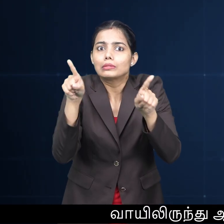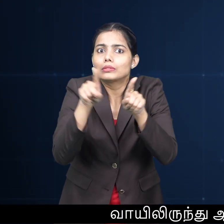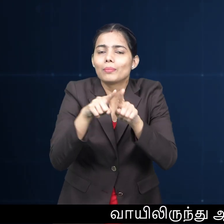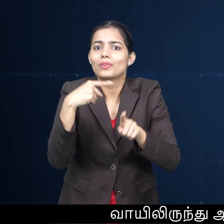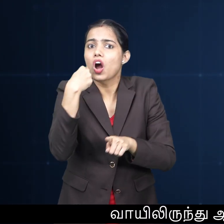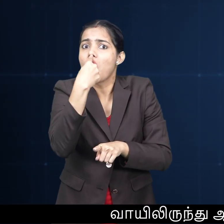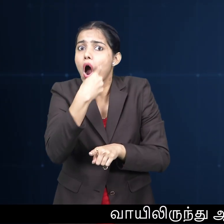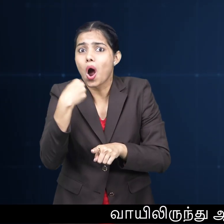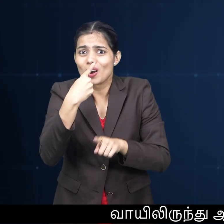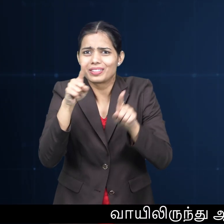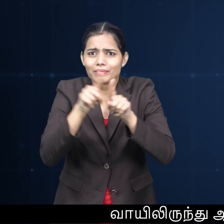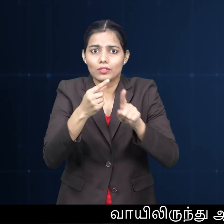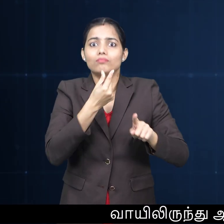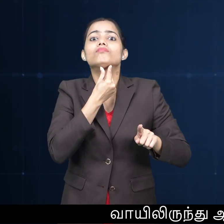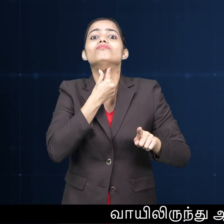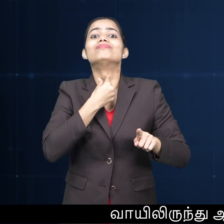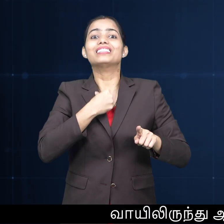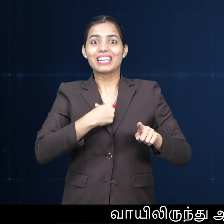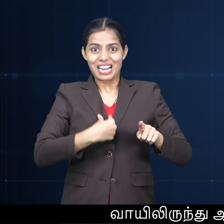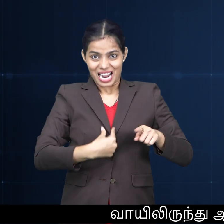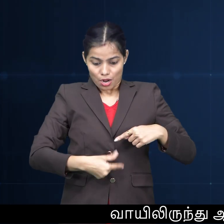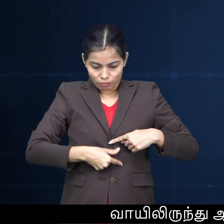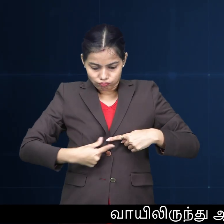நீளமுள்ள ஒரு தசை குழாய் ஆகும்.